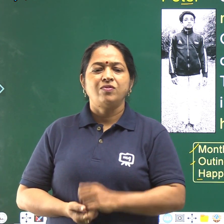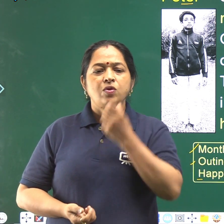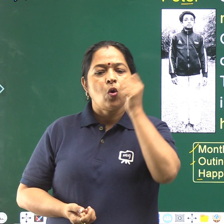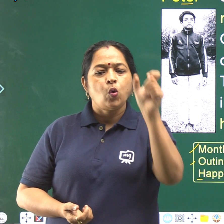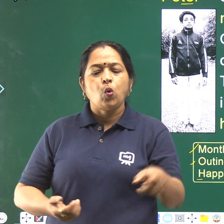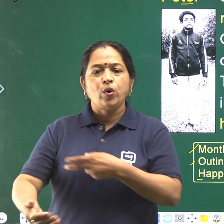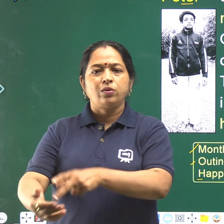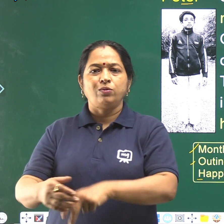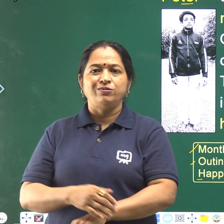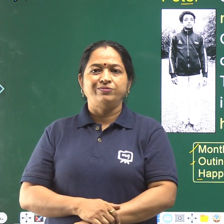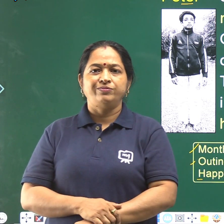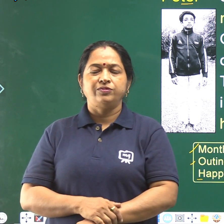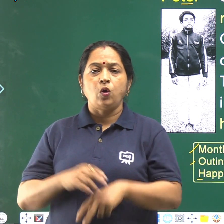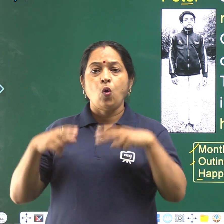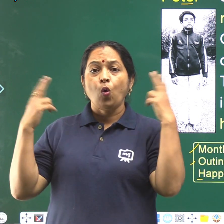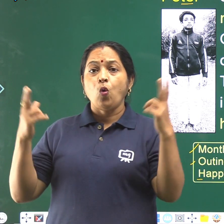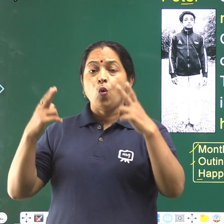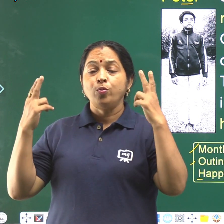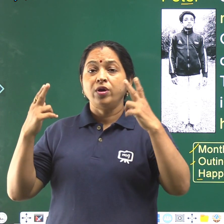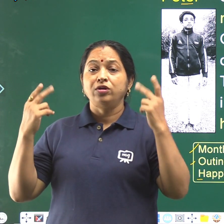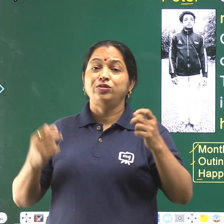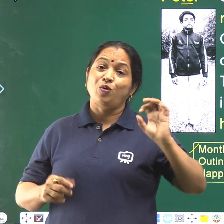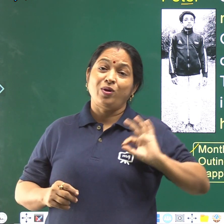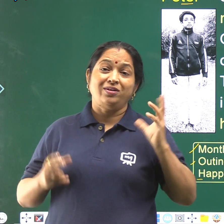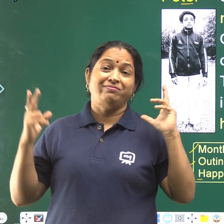रोहित को घूमने का शौक है,